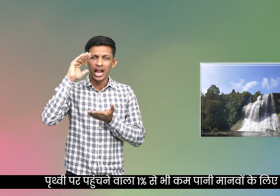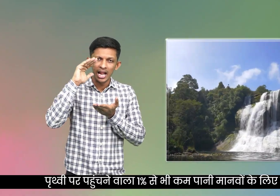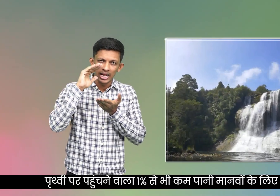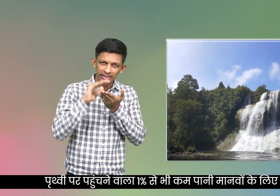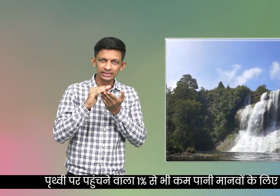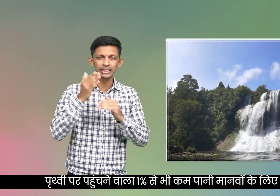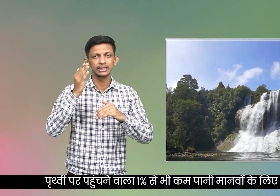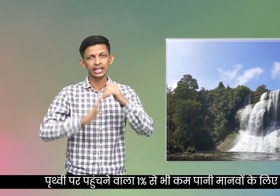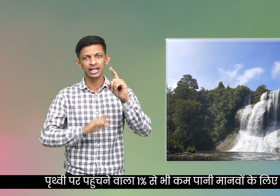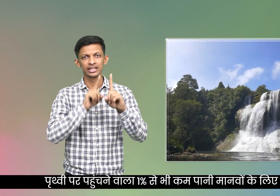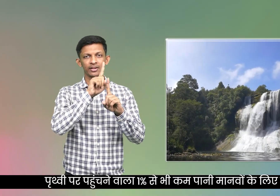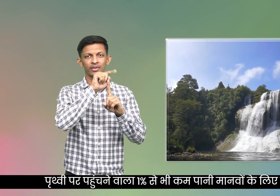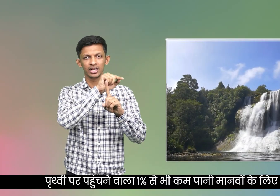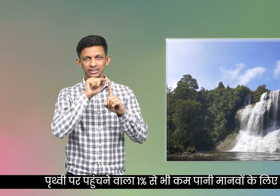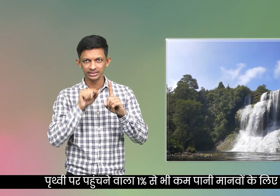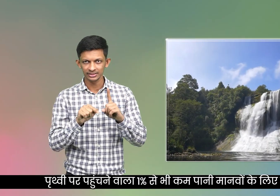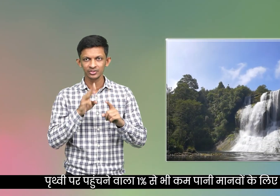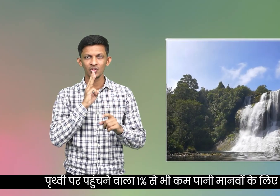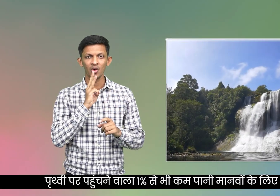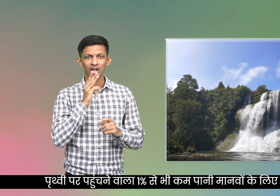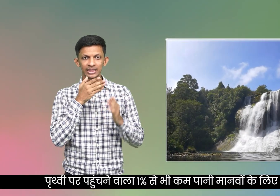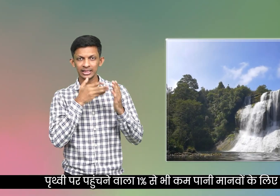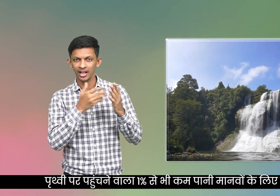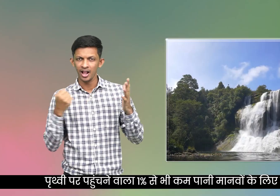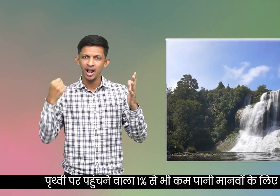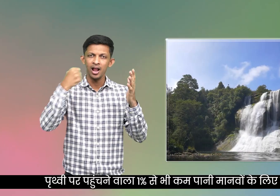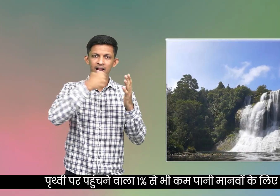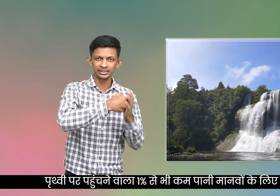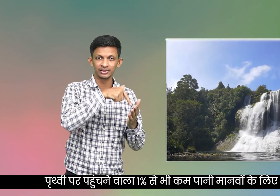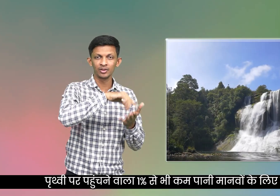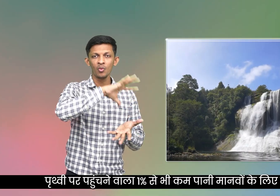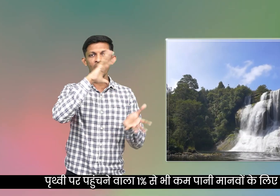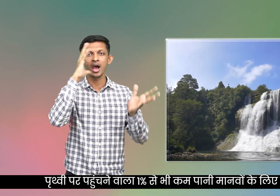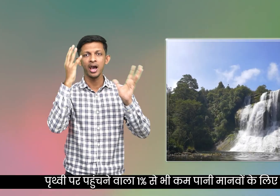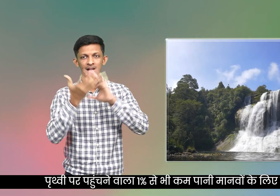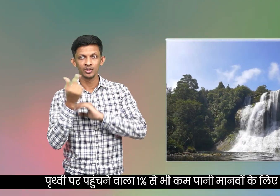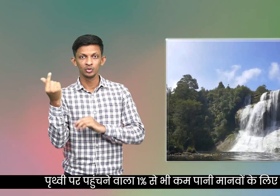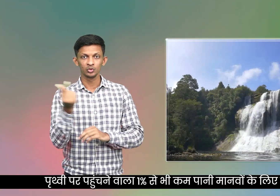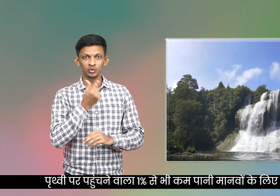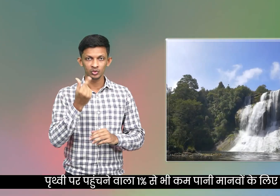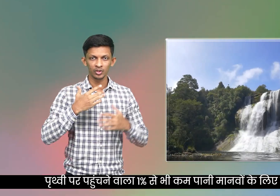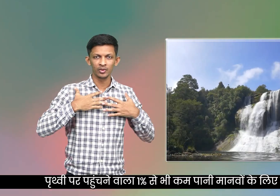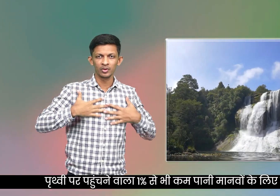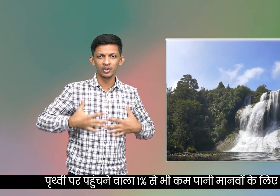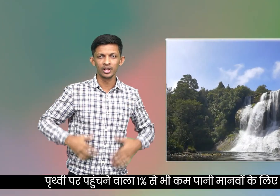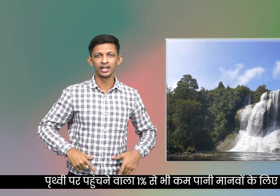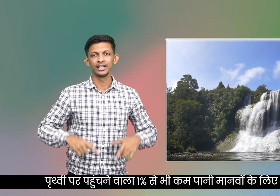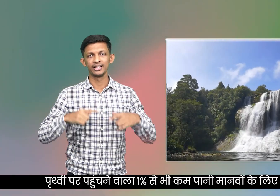पृथ्वी पर पहुंचने वाला 1% से भी कम पानी मानवों के लिए उपयोगी